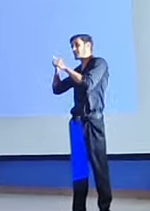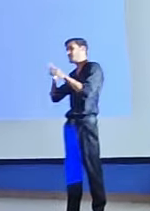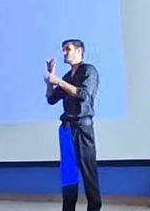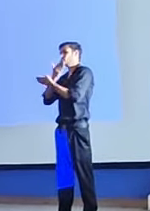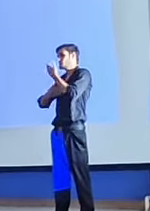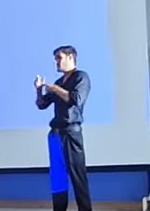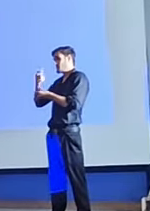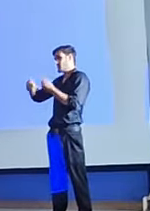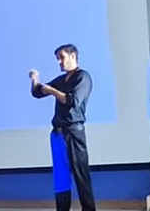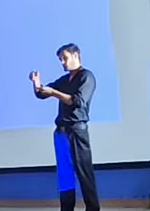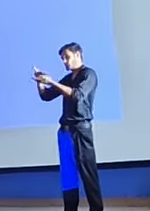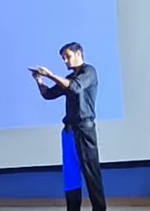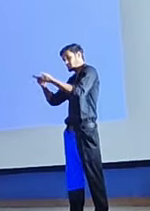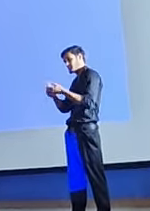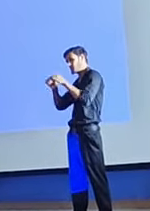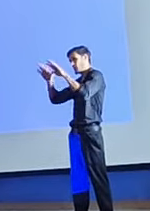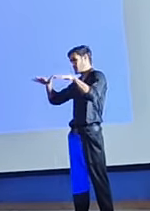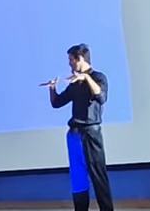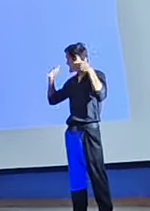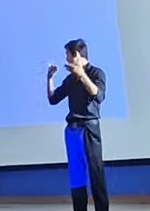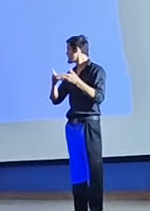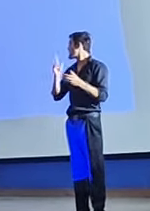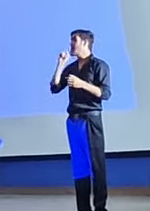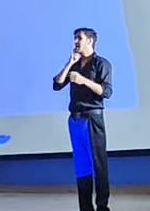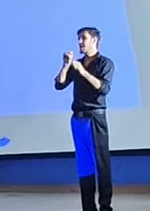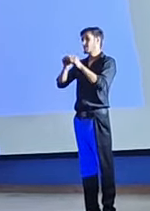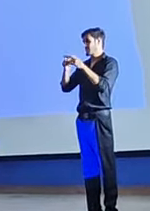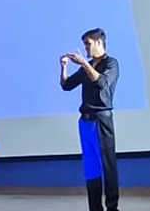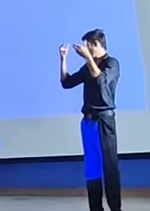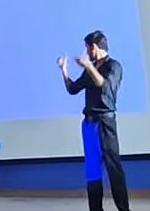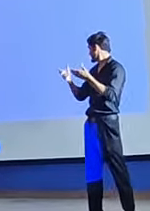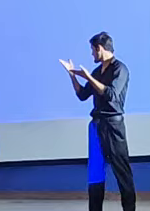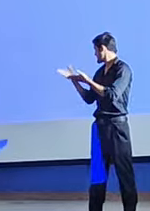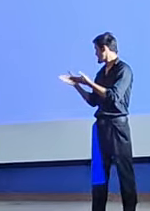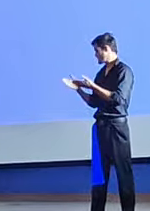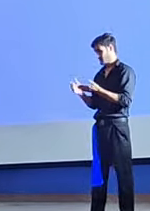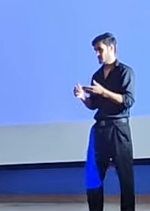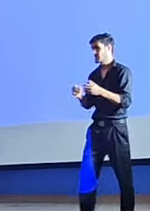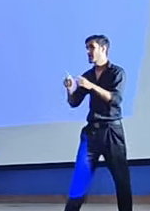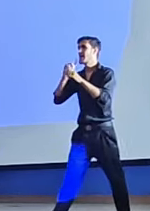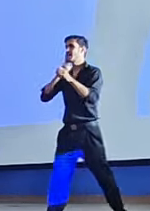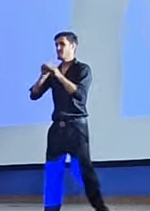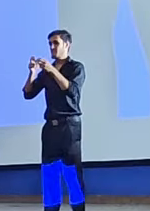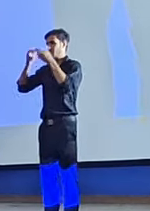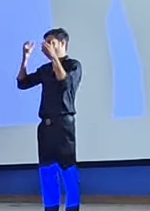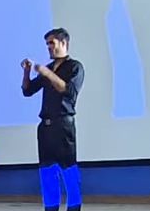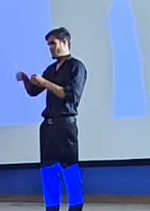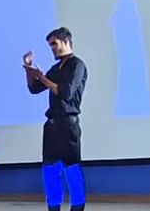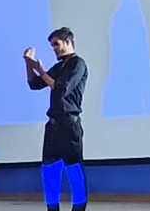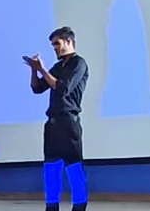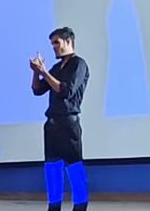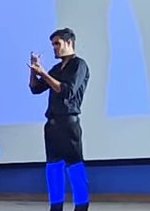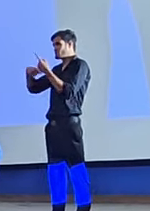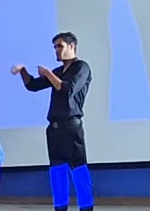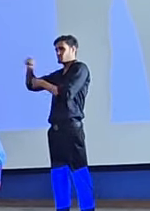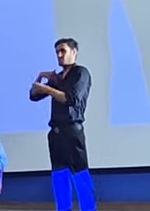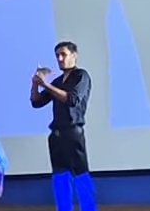इस ऑडिटोरियम में। जो डेफ कैन फाउंडेशन की ओर से जो प्रोग्राम है उस सभी में मैं आपका स्वागत करती